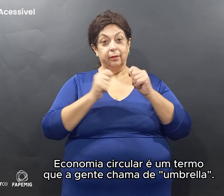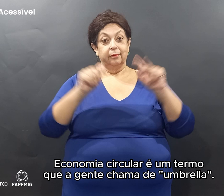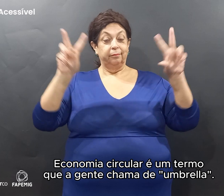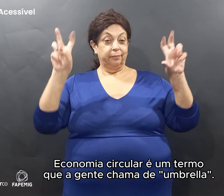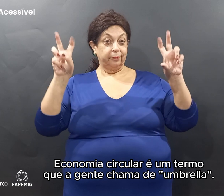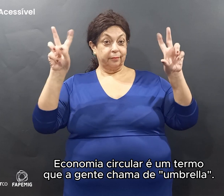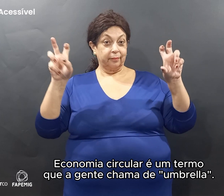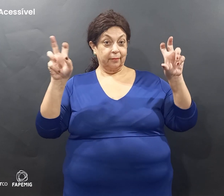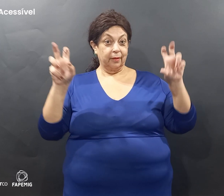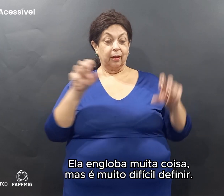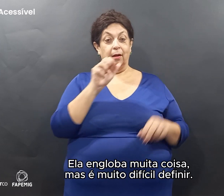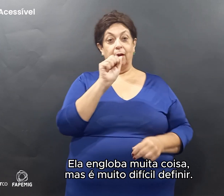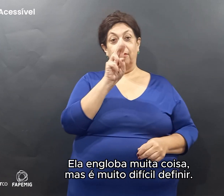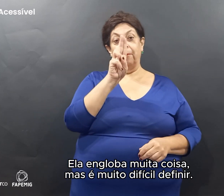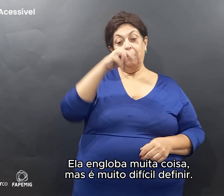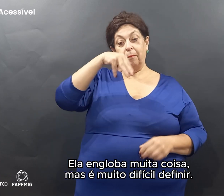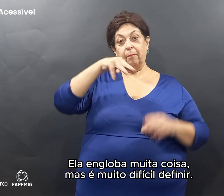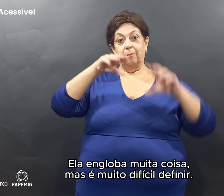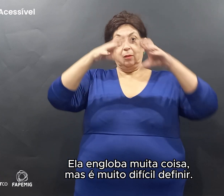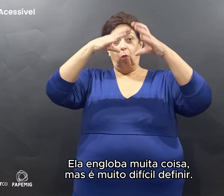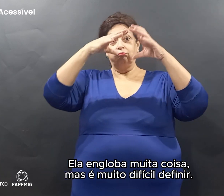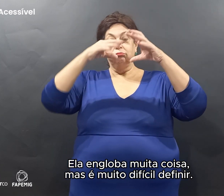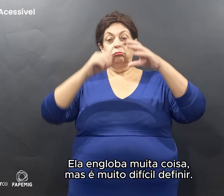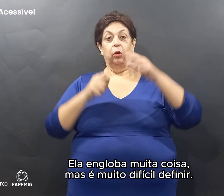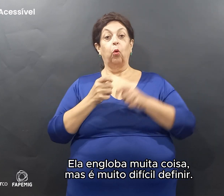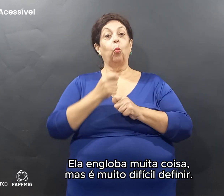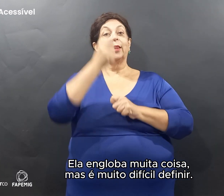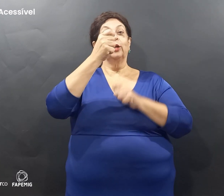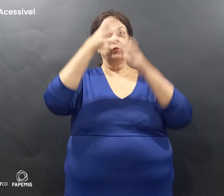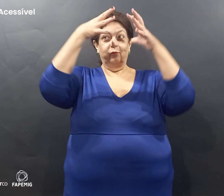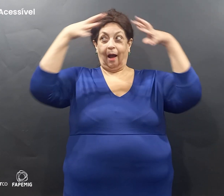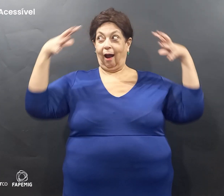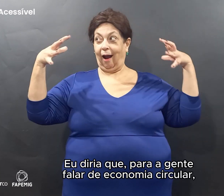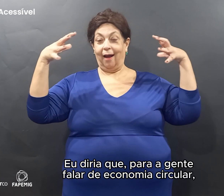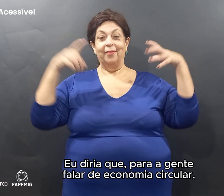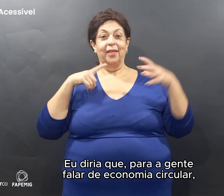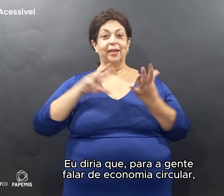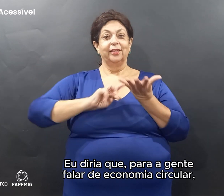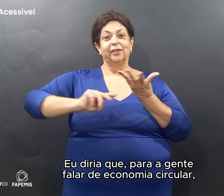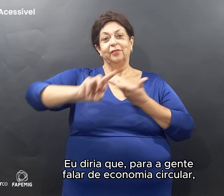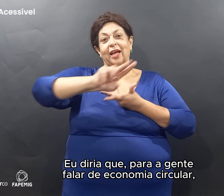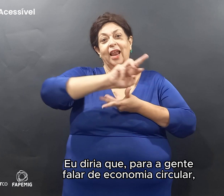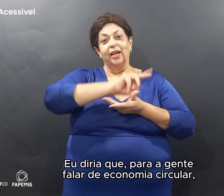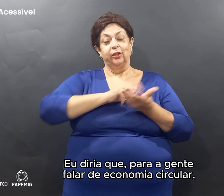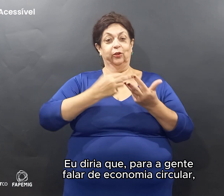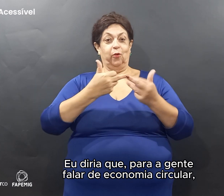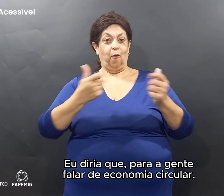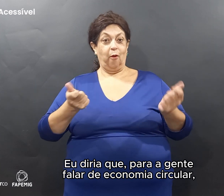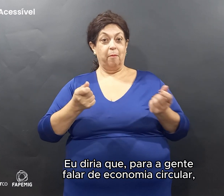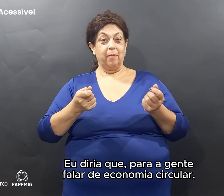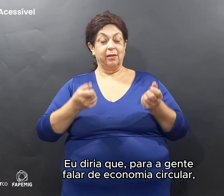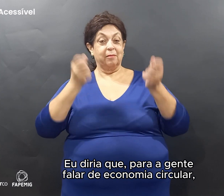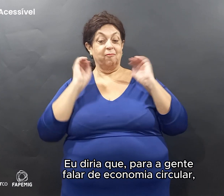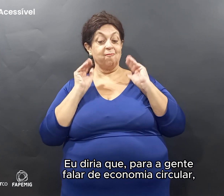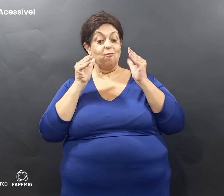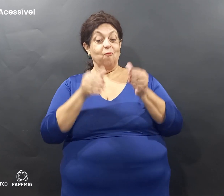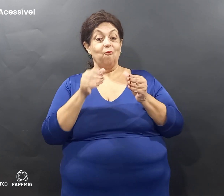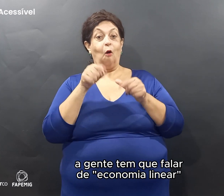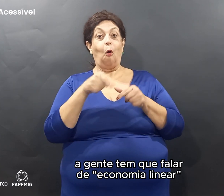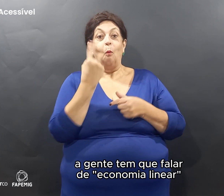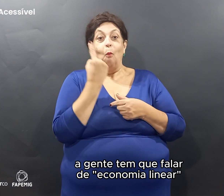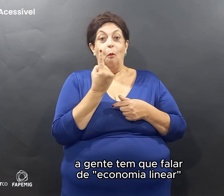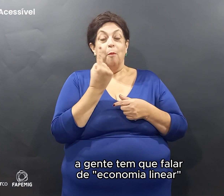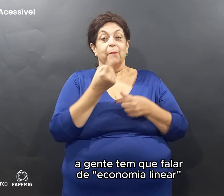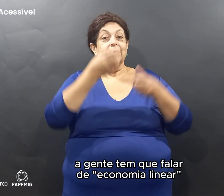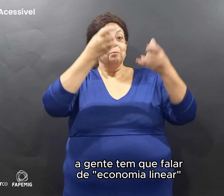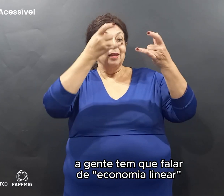chama de umbrella, né? Ela engloba muita coisa, mas é muito difícil definir. Eu diria assim que para a gente falar de economia circular, a